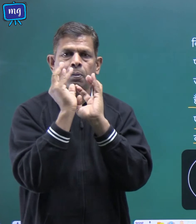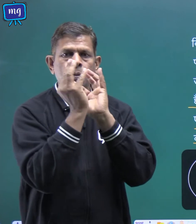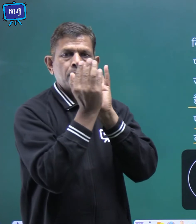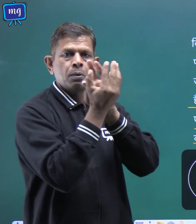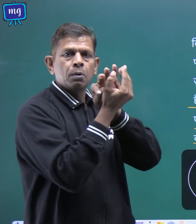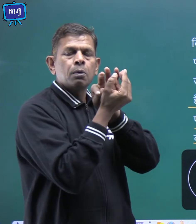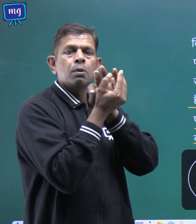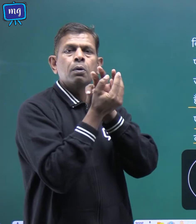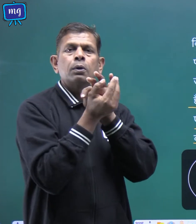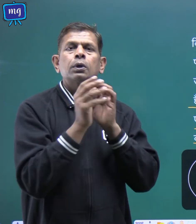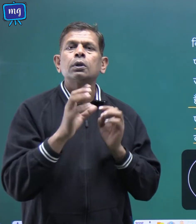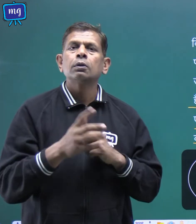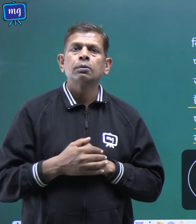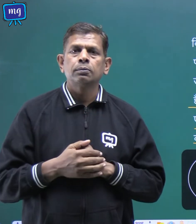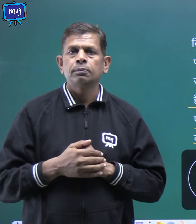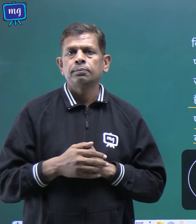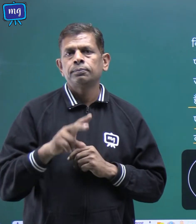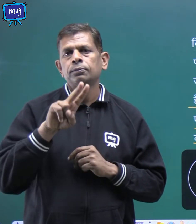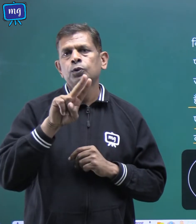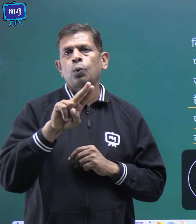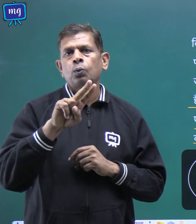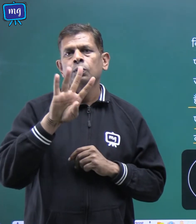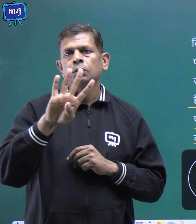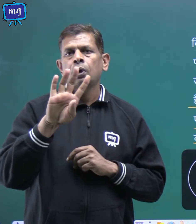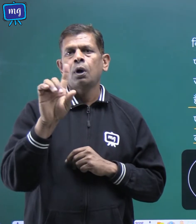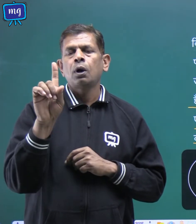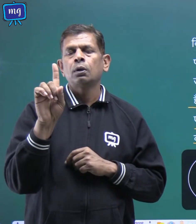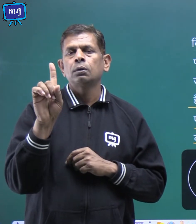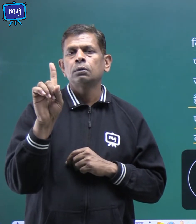कितने समय में? 24 घंटे में।